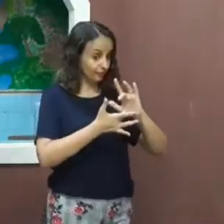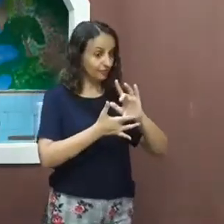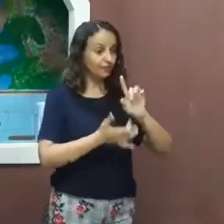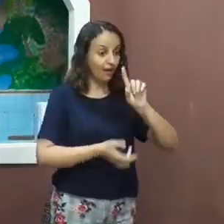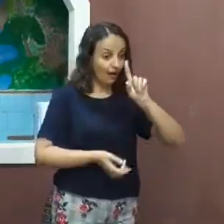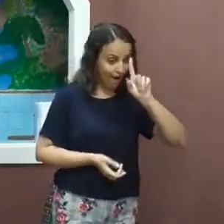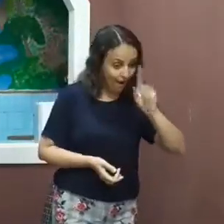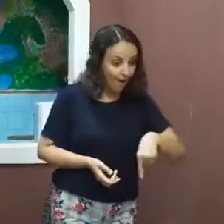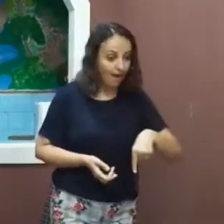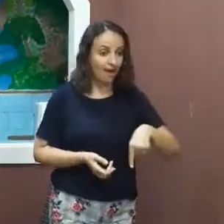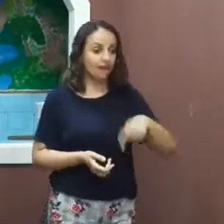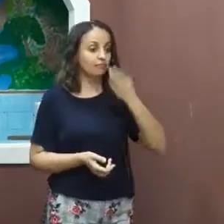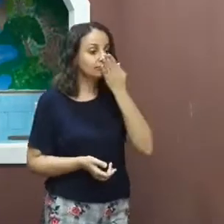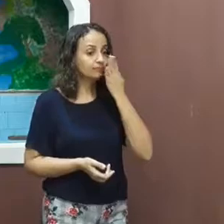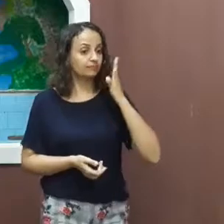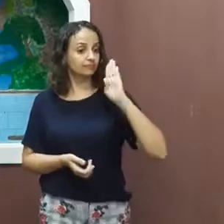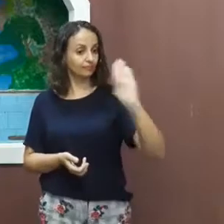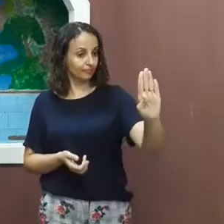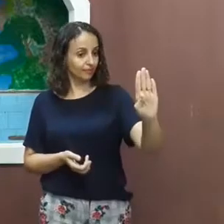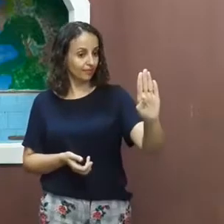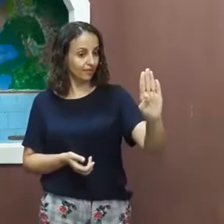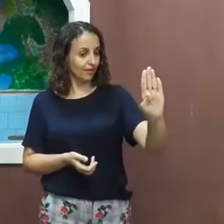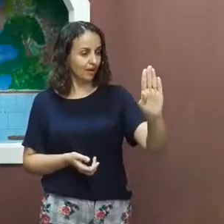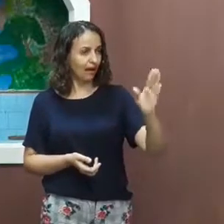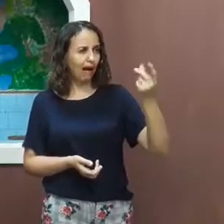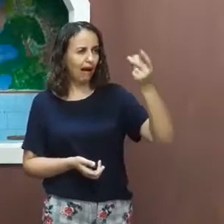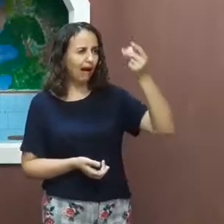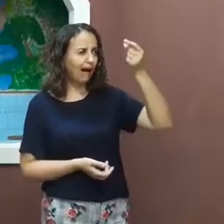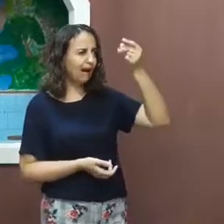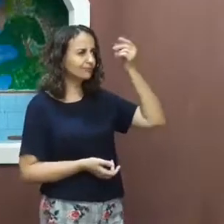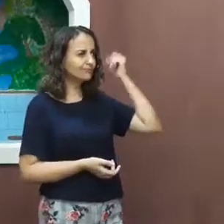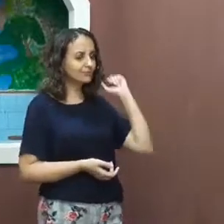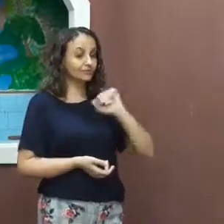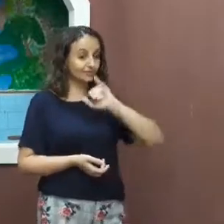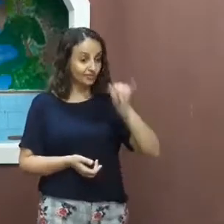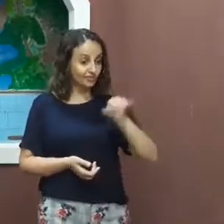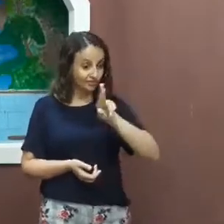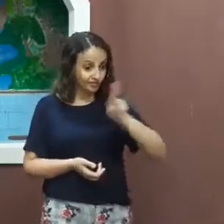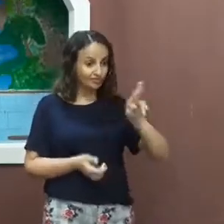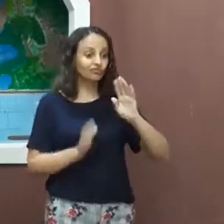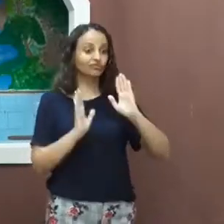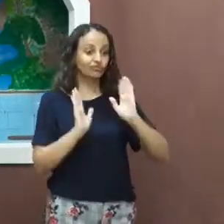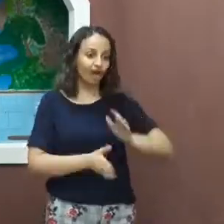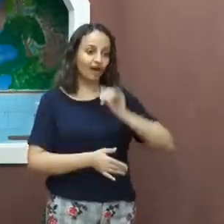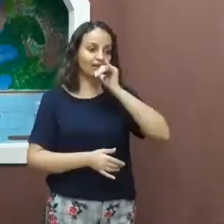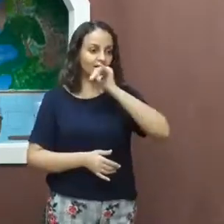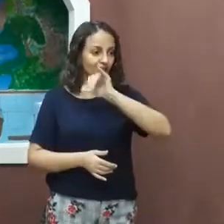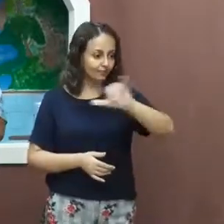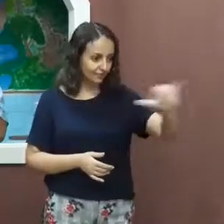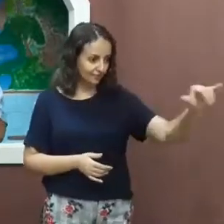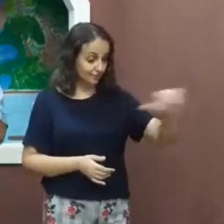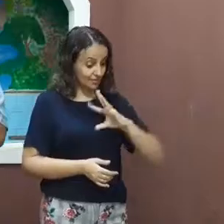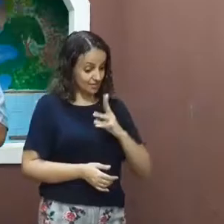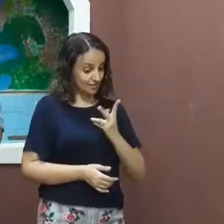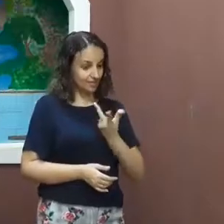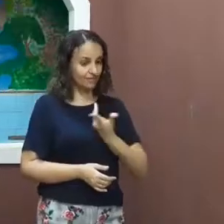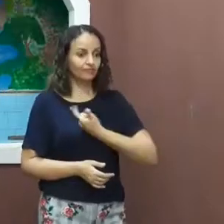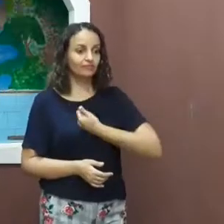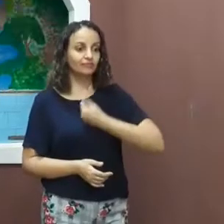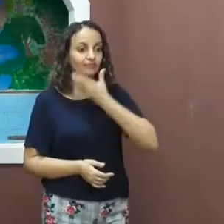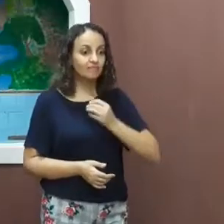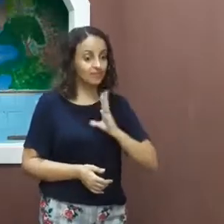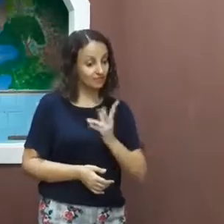é o Jesus prometido desde o Velho Testamento para a salvação de todo o povo. E esse Jesus que eu falo